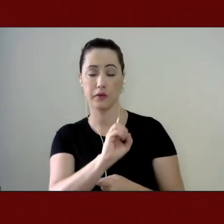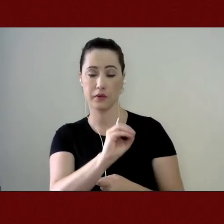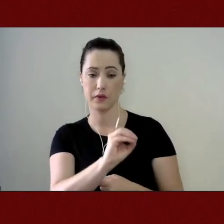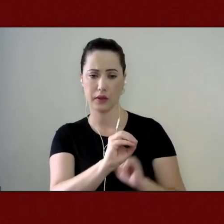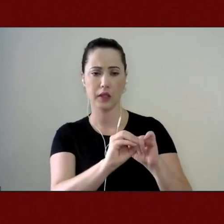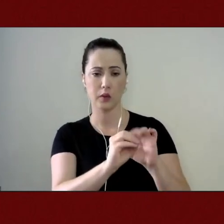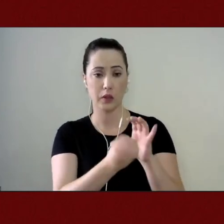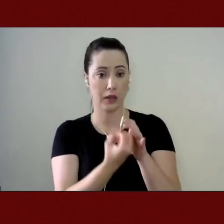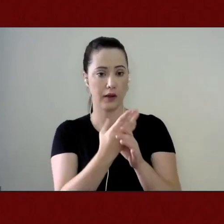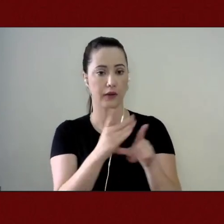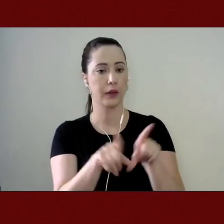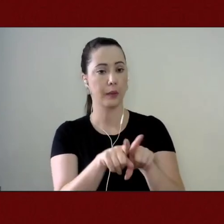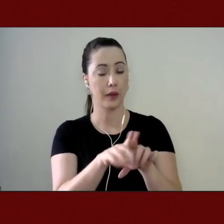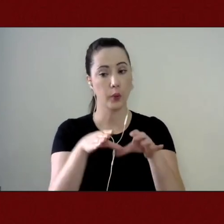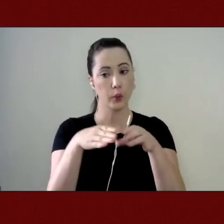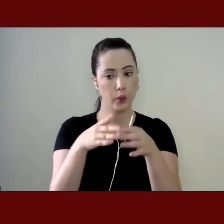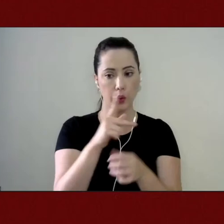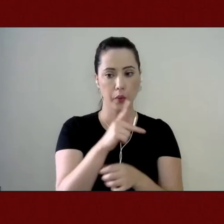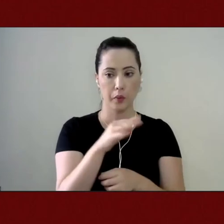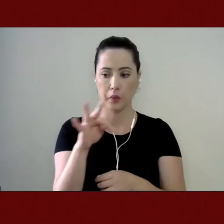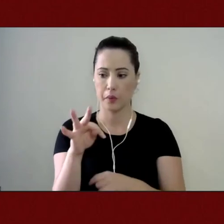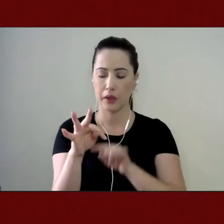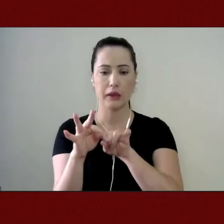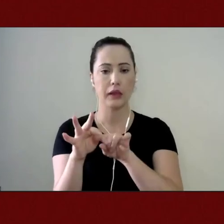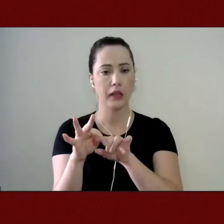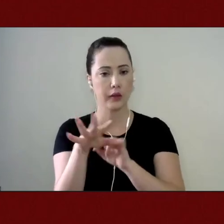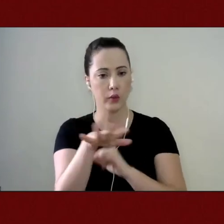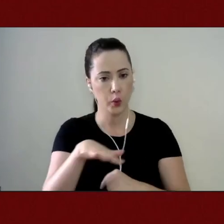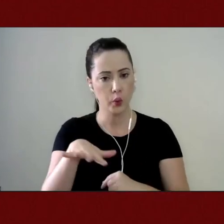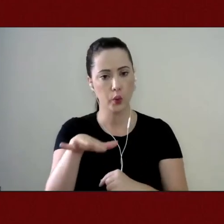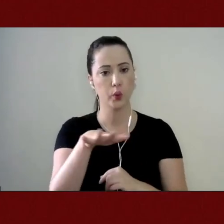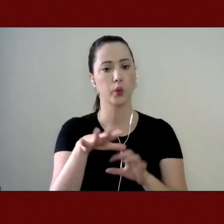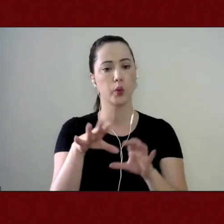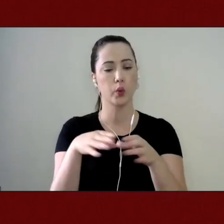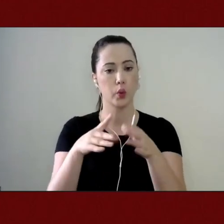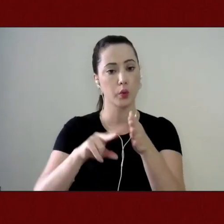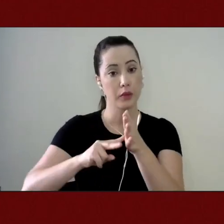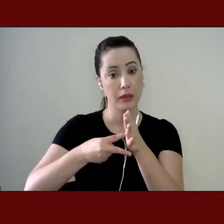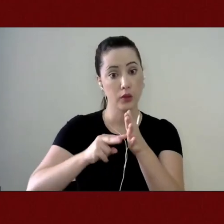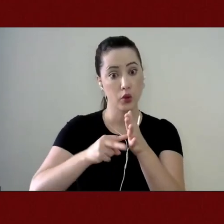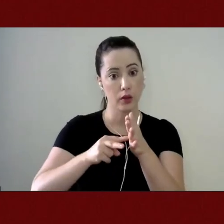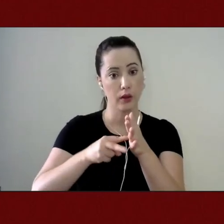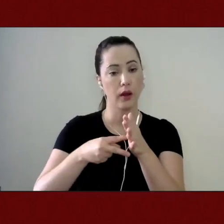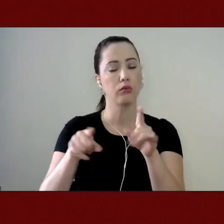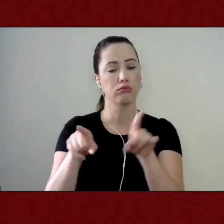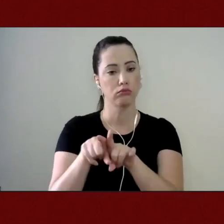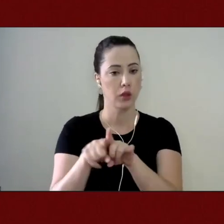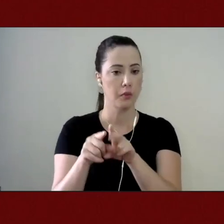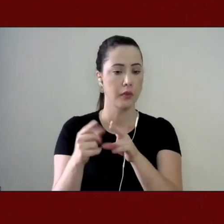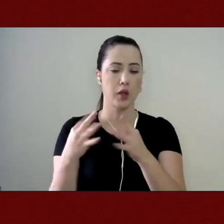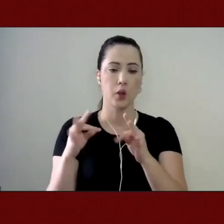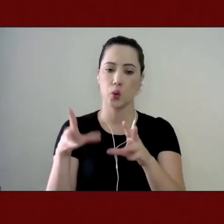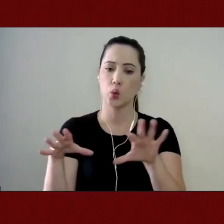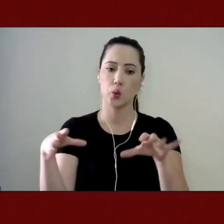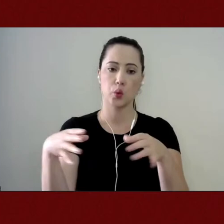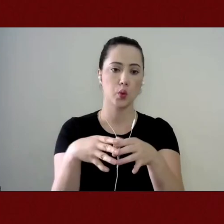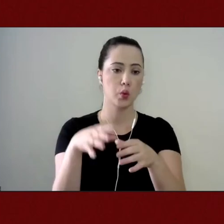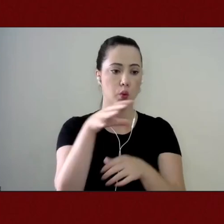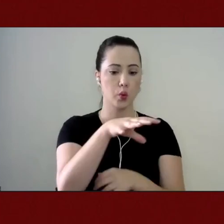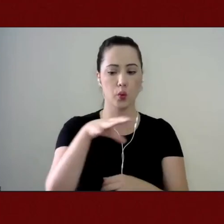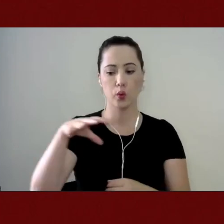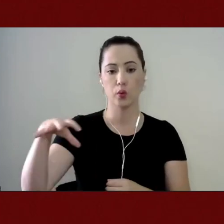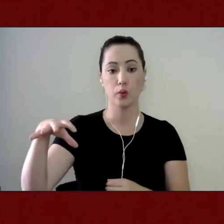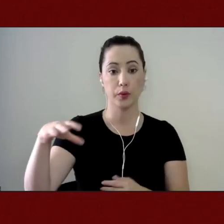a ter uma hegemonia no movimento sindical, de todas as categorias. Então, ali,